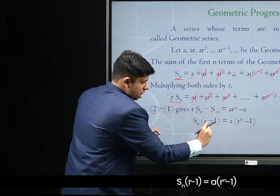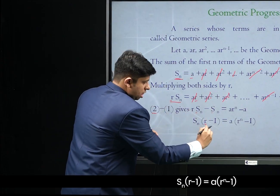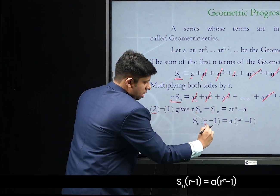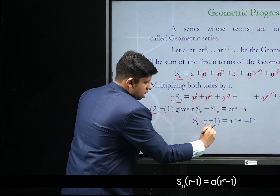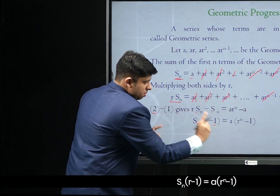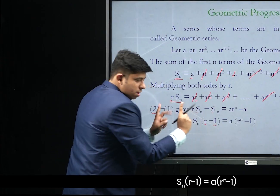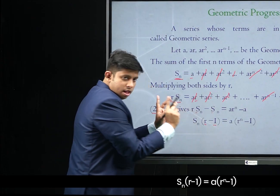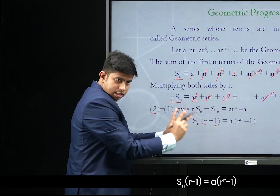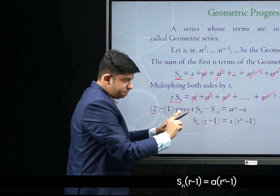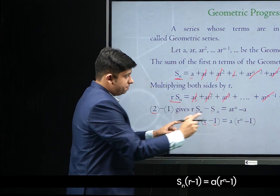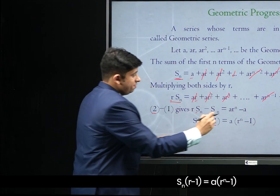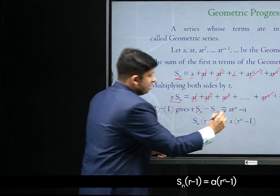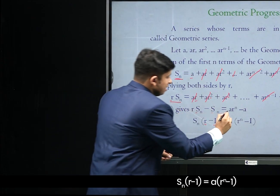கழித்தல் 1.